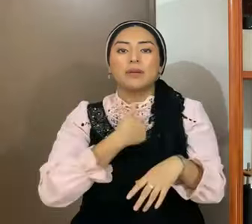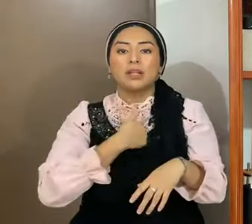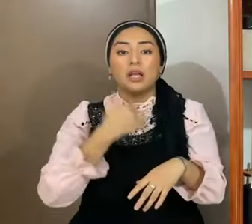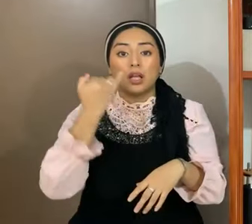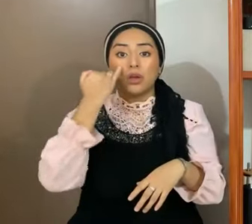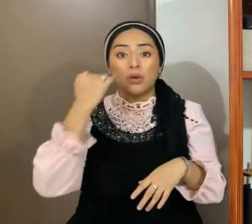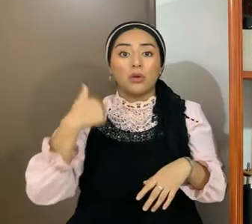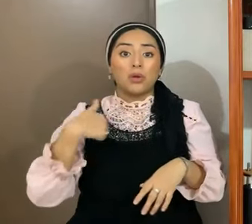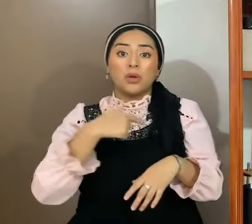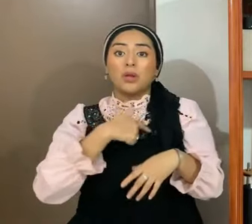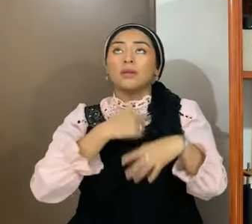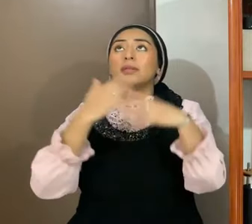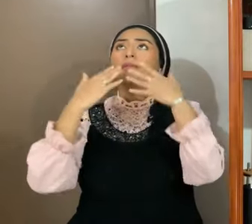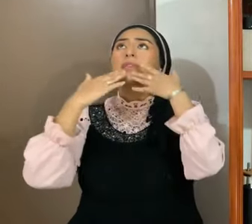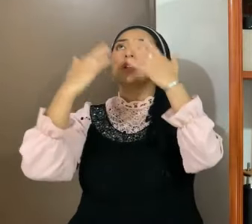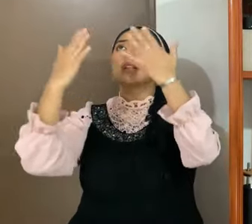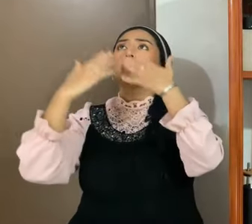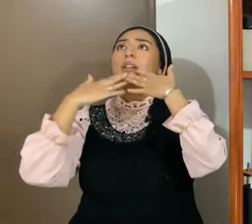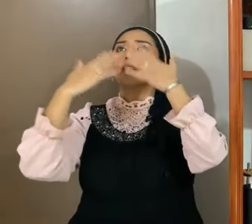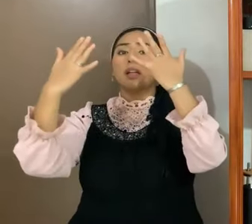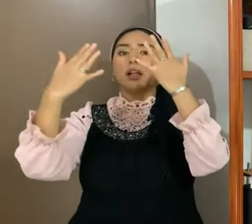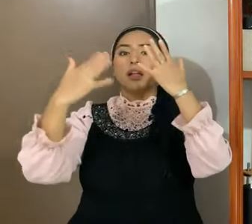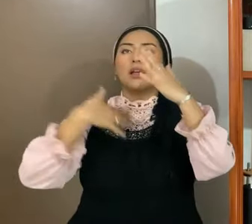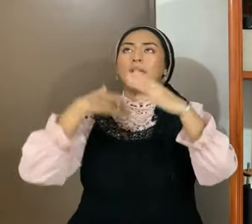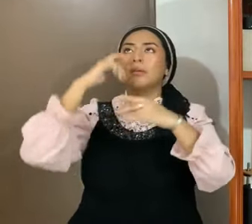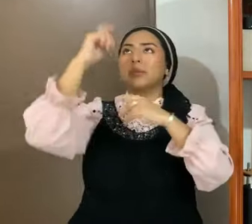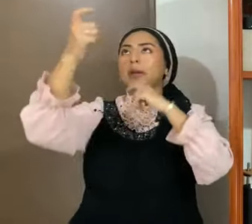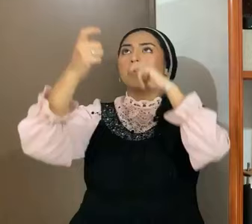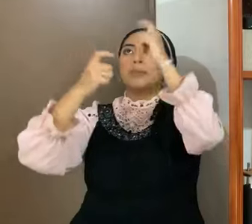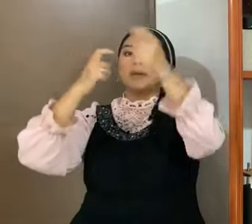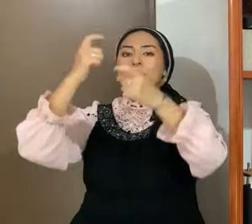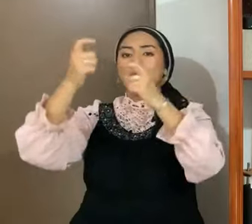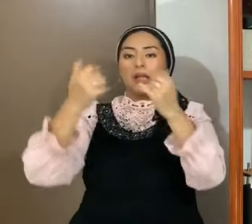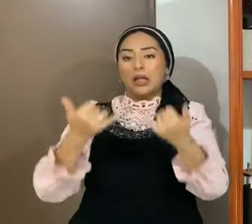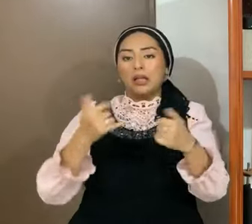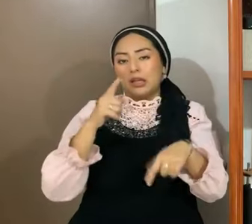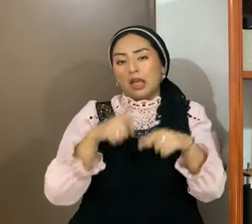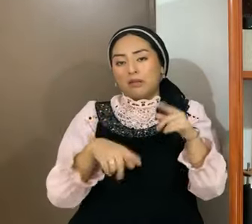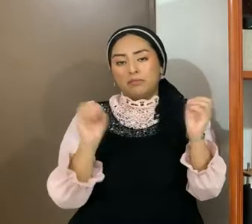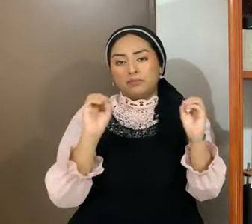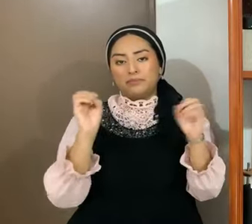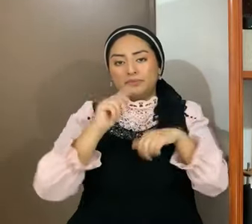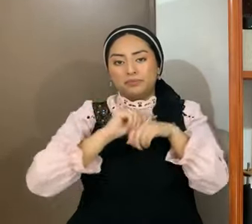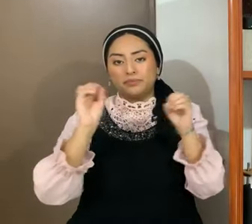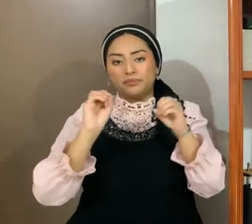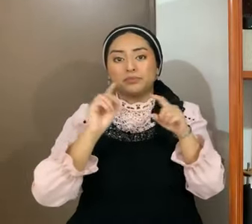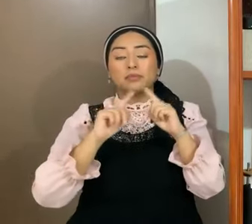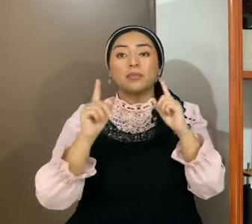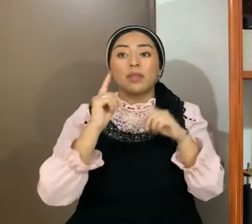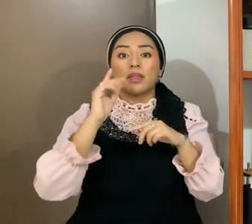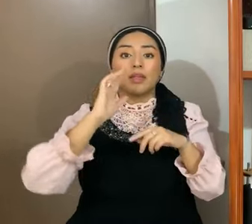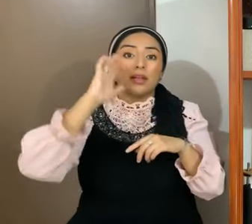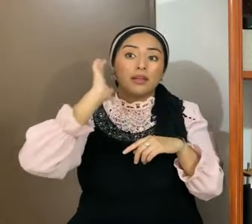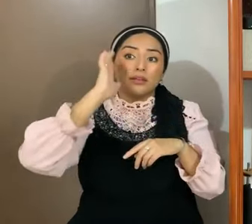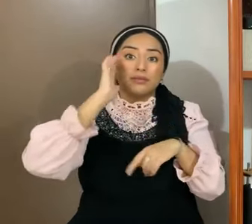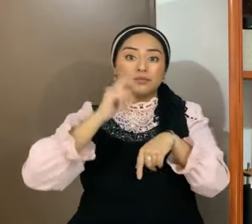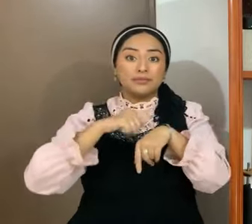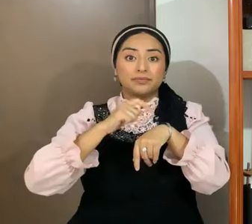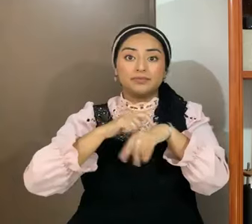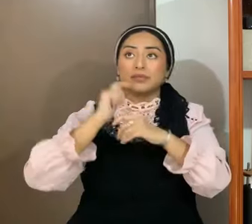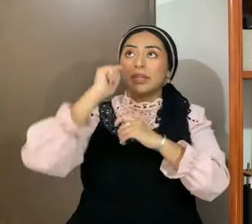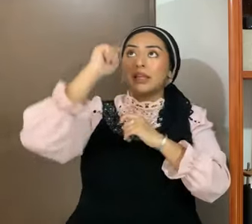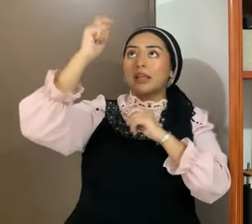somos agradecidos con el Eterno y ofreciéramos, en este caso, ahora no se puede, pero todos los que ofrecieron en el tiempo